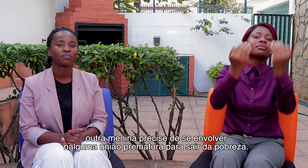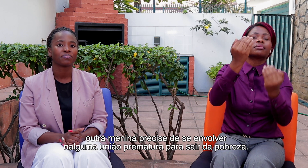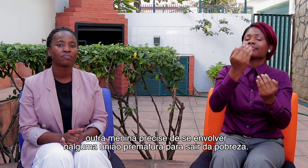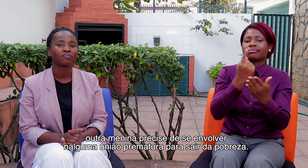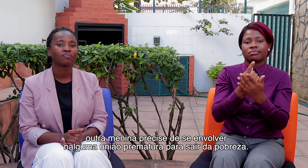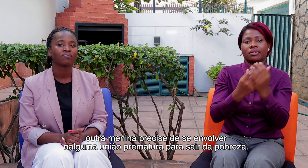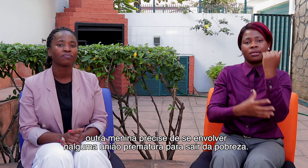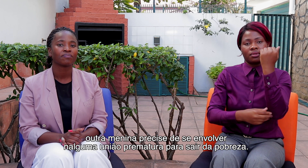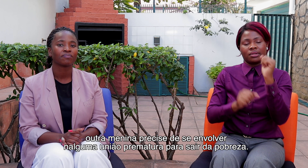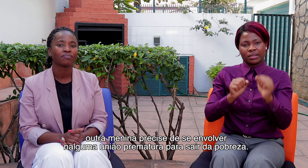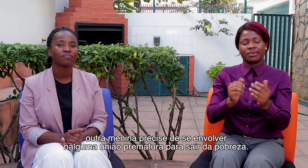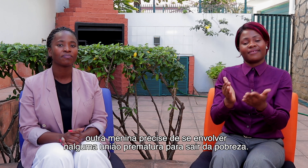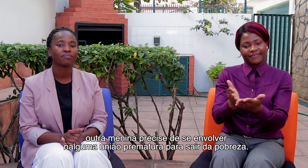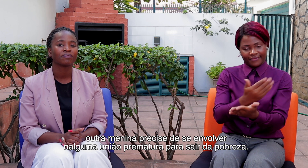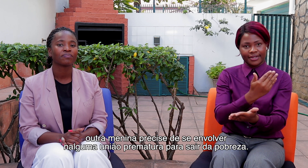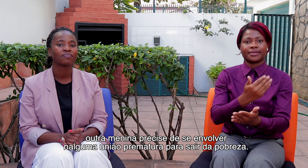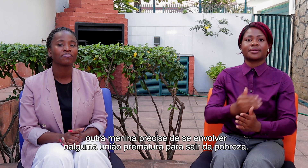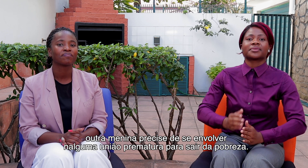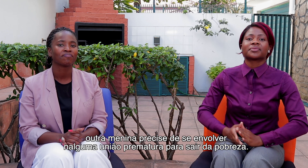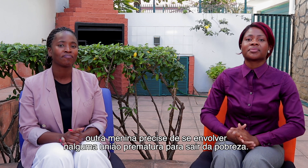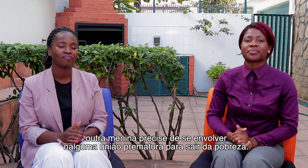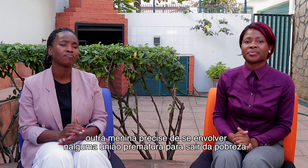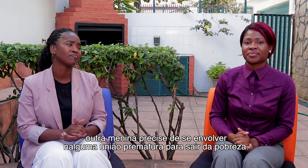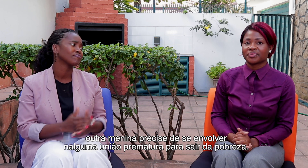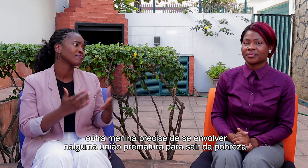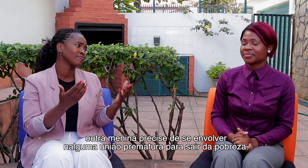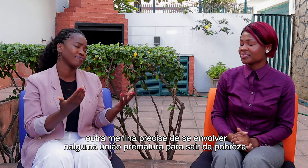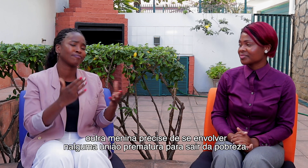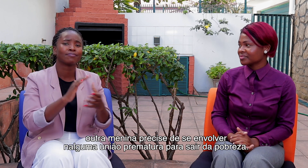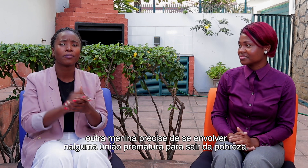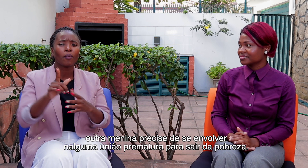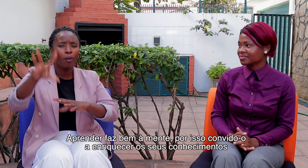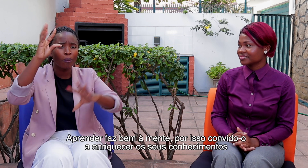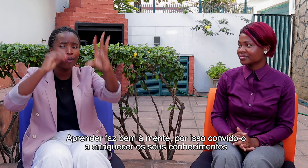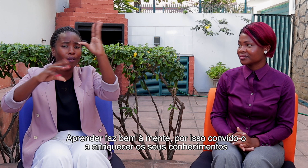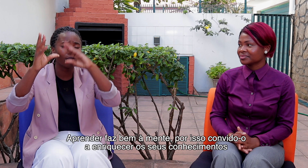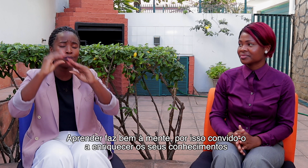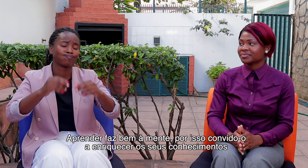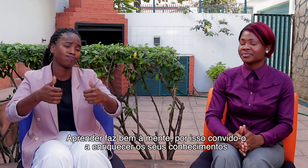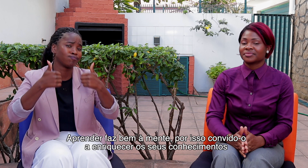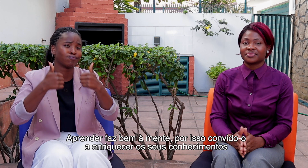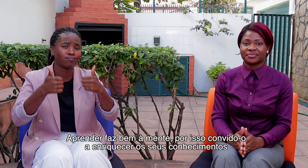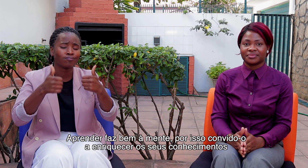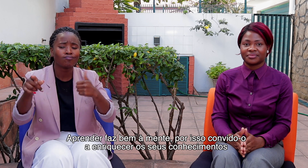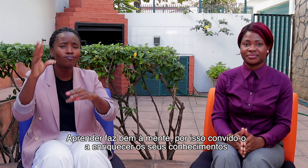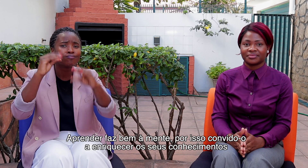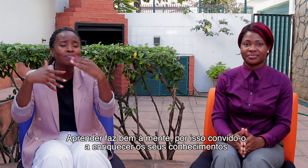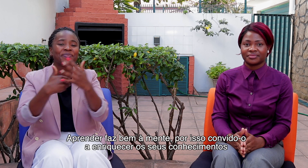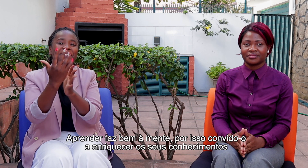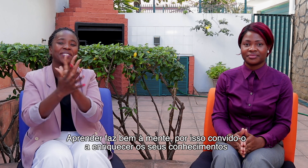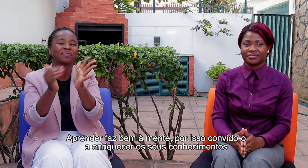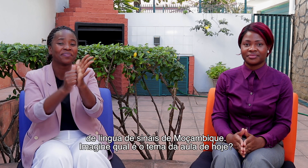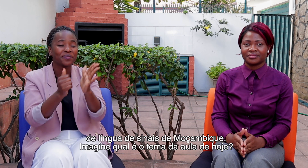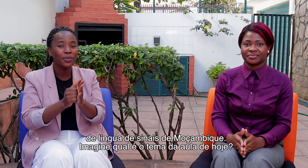de se envolver em alguma união prematura para sair da pobreza. Aprender faz bem à mente, por